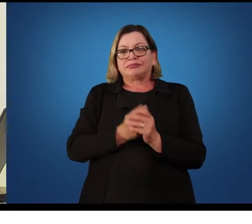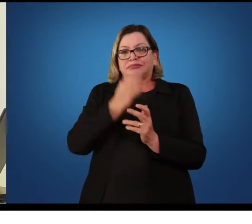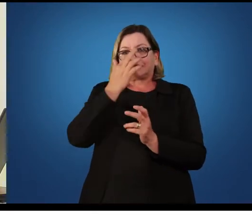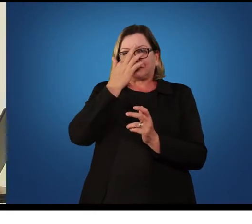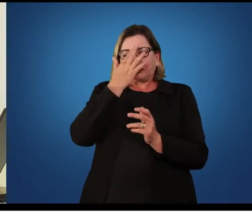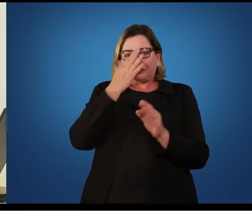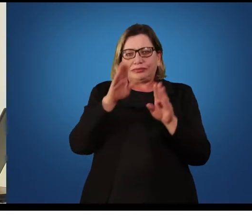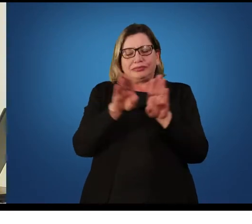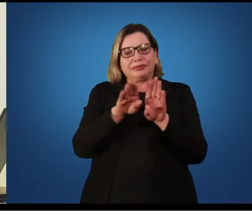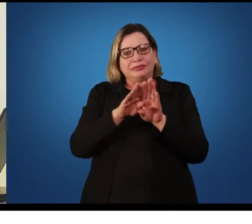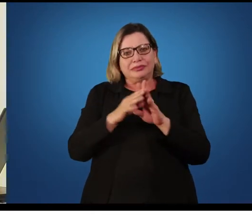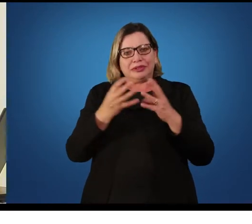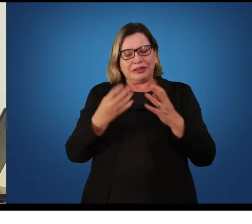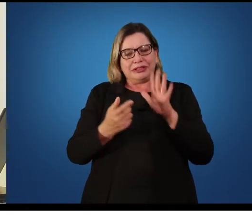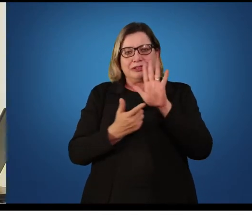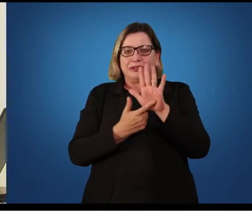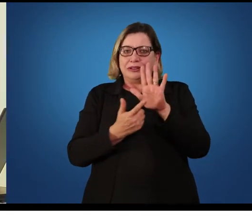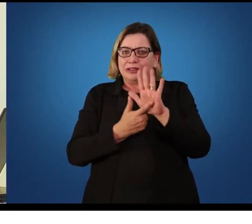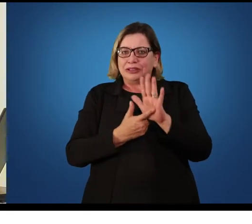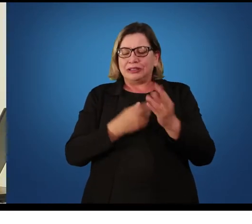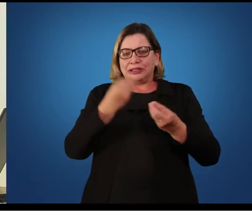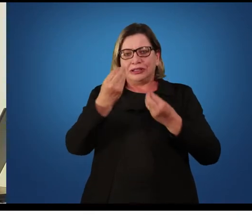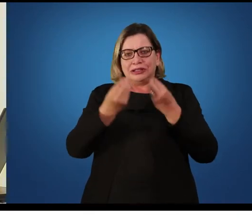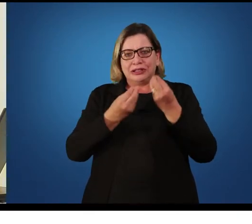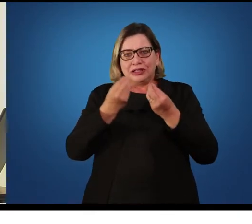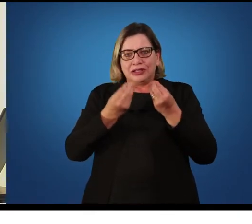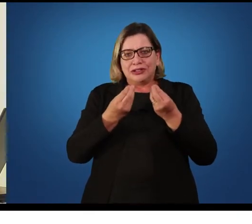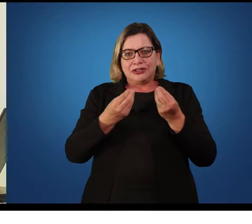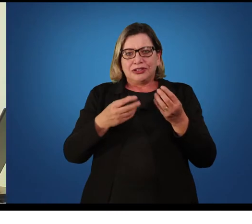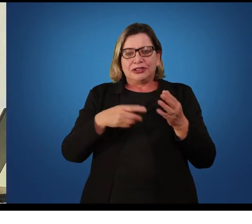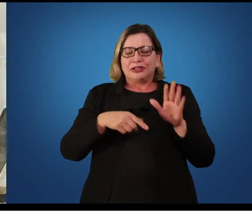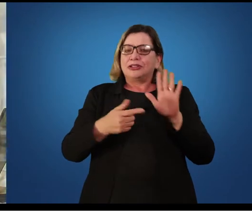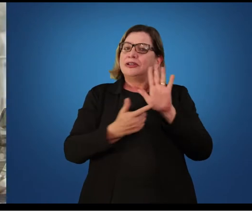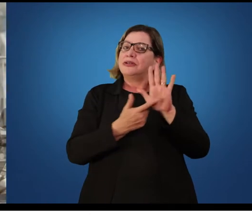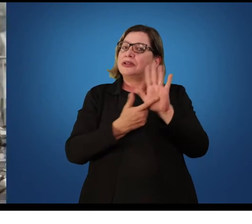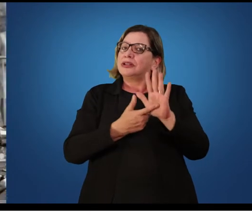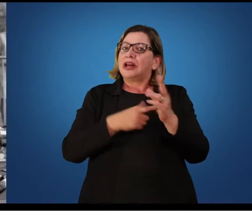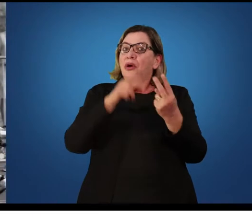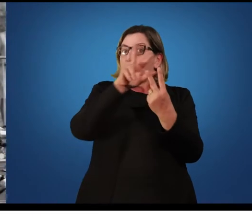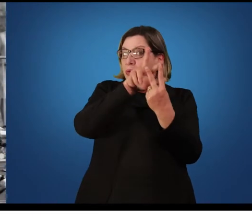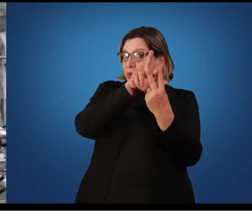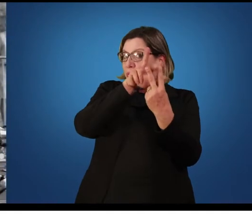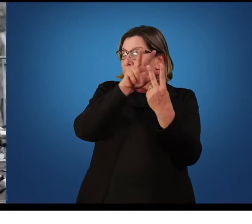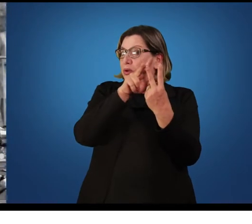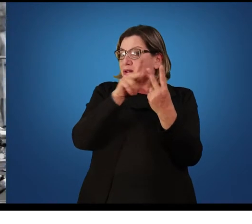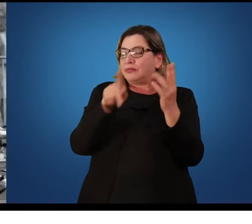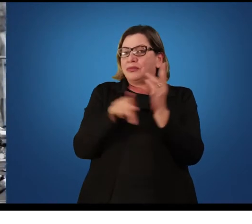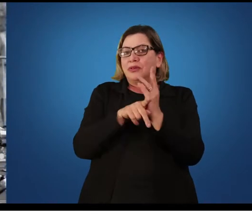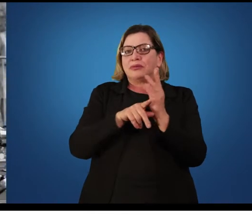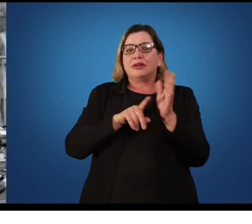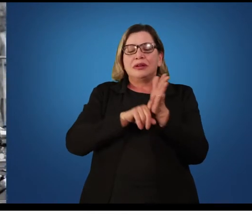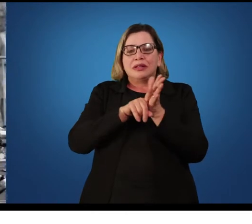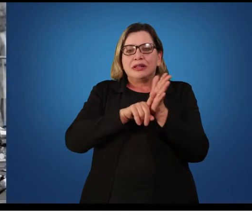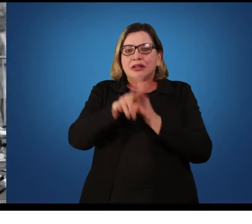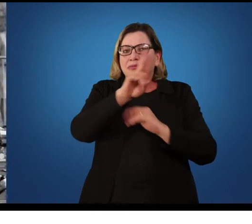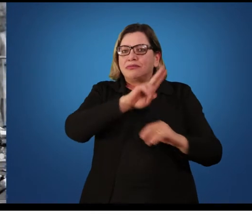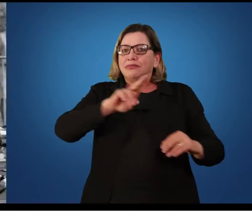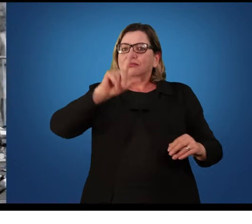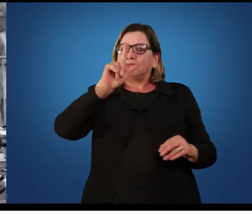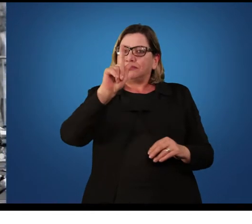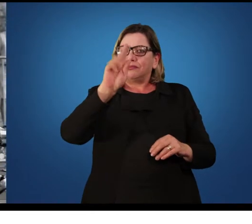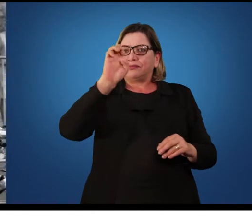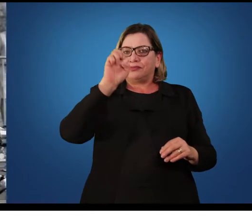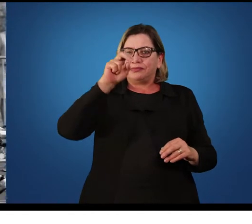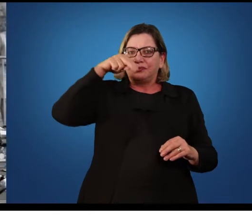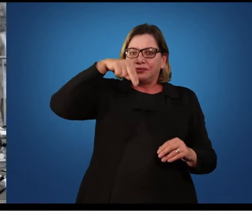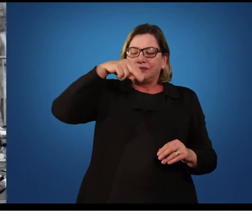Trago também uma categorização proposta por Gentili, que ela sempre se refere à